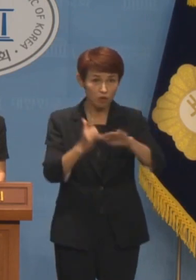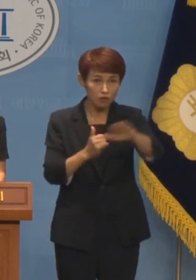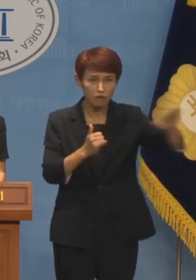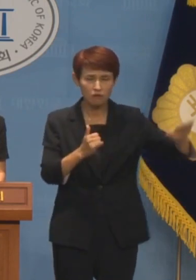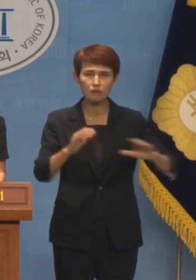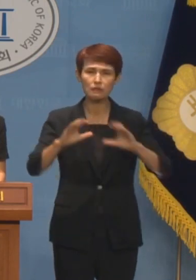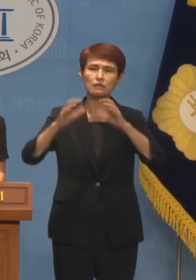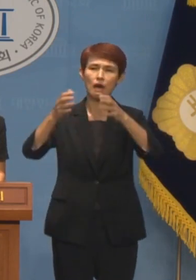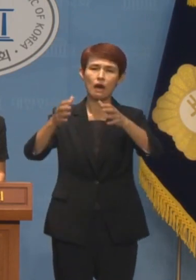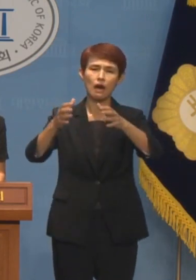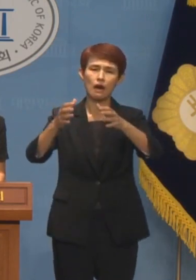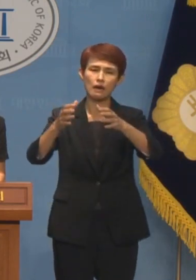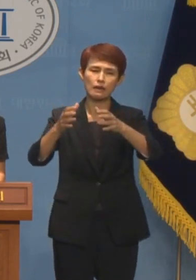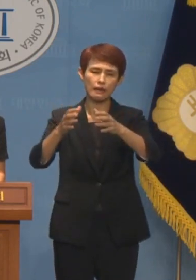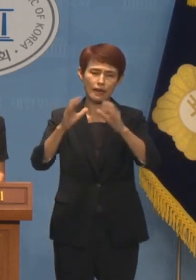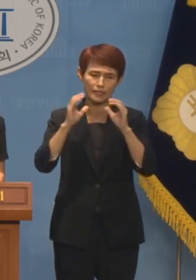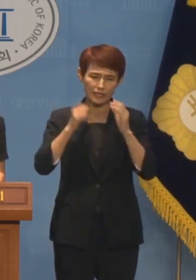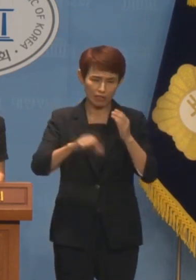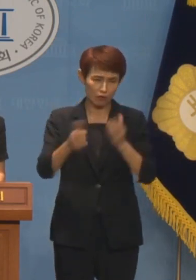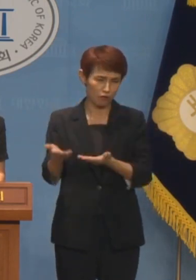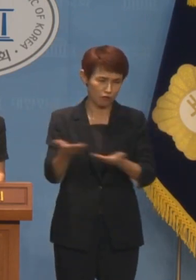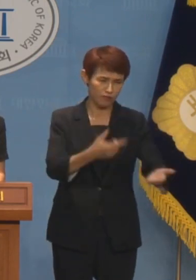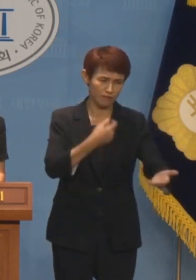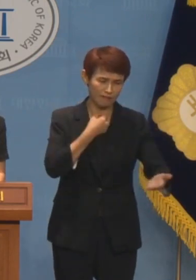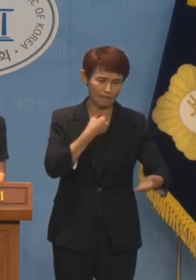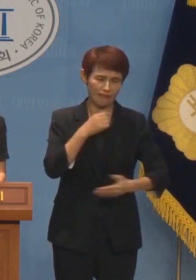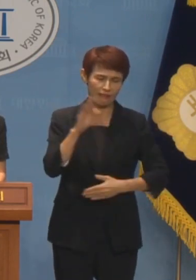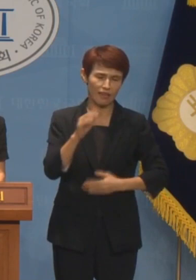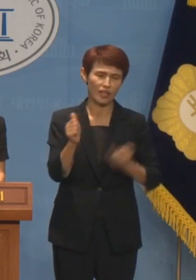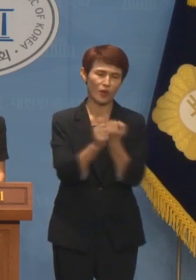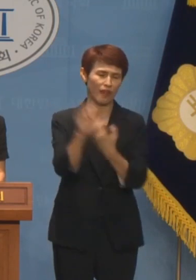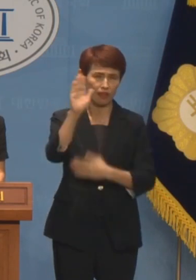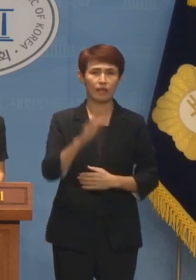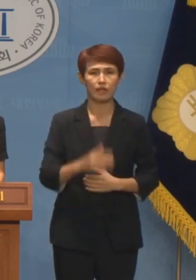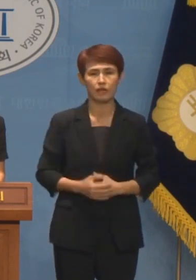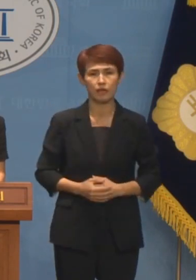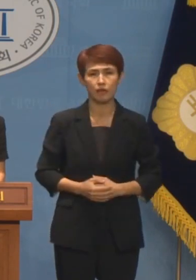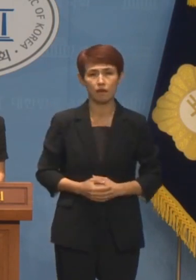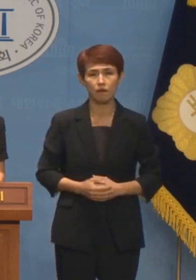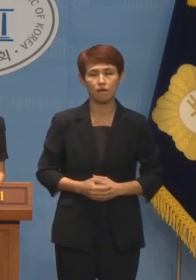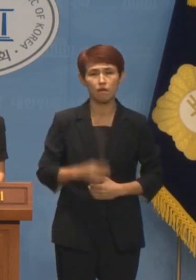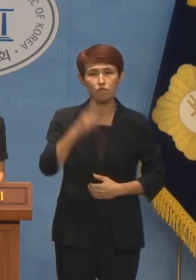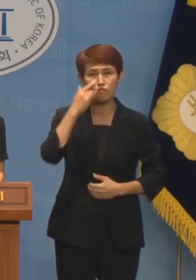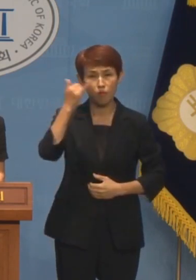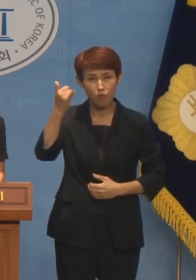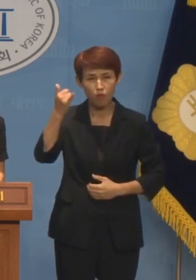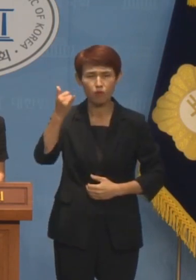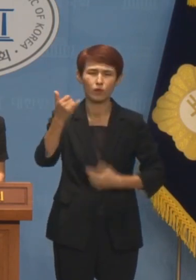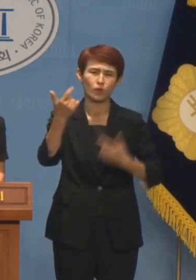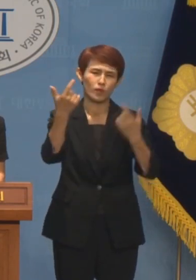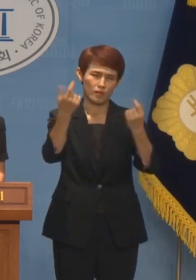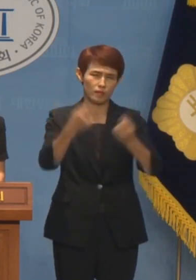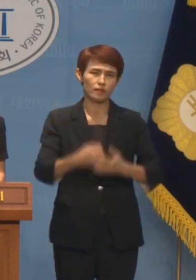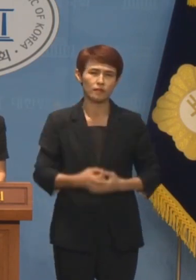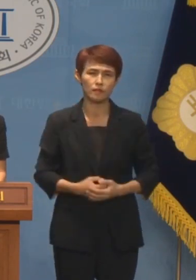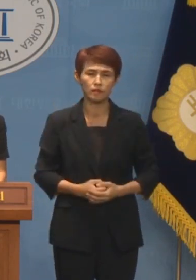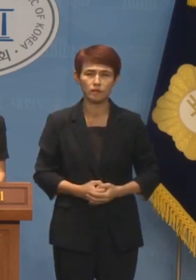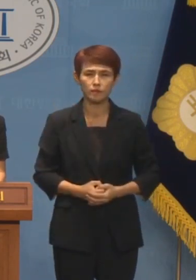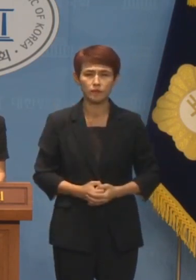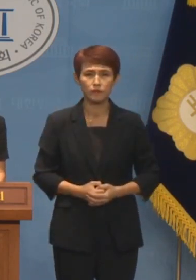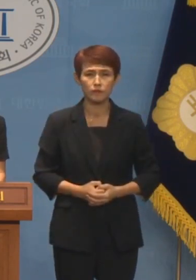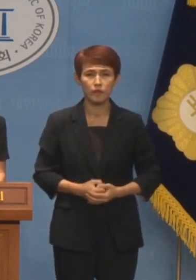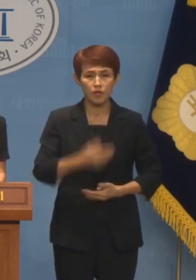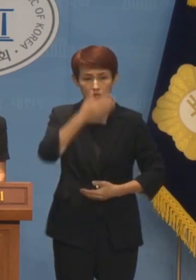세상을 물려주기 싫은 마음이 제일 컸습니다. 이미 부모의 마음이나 마찬가지입니다.